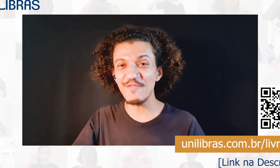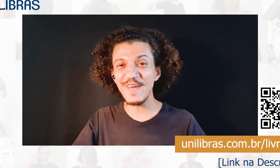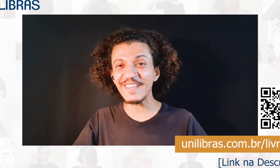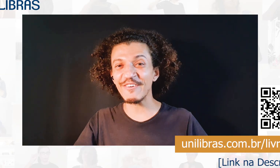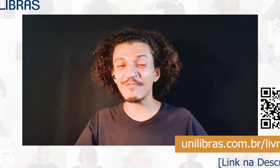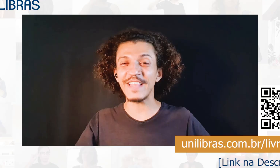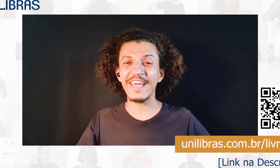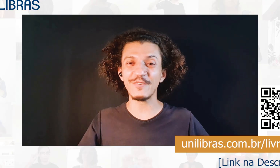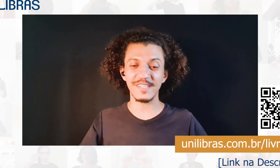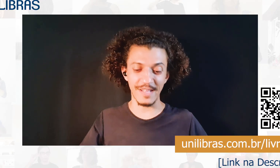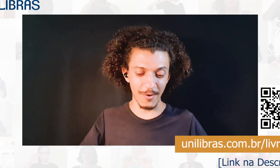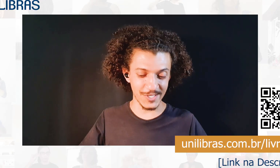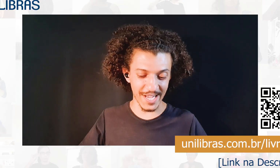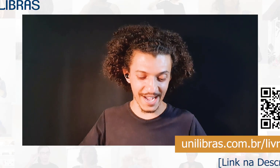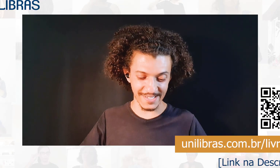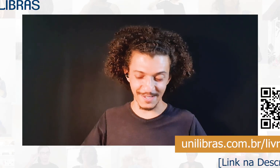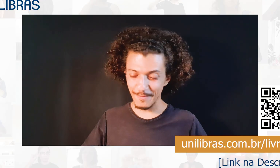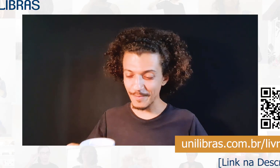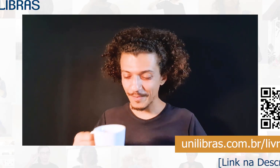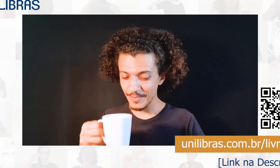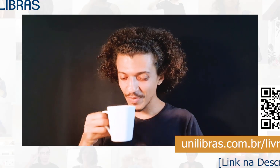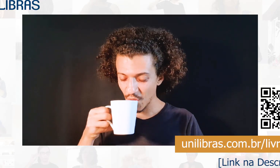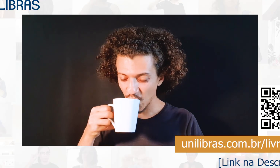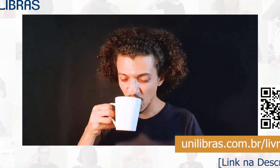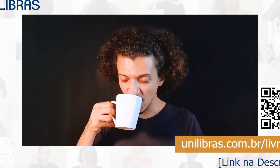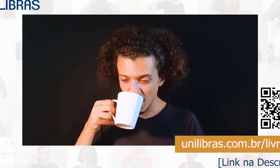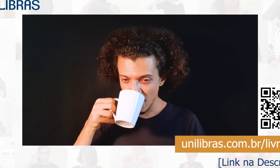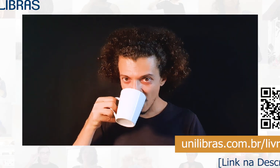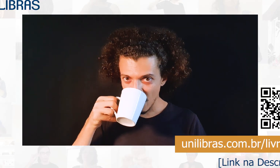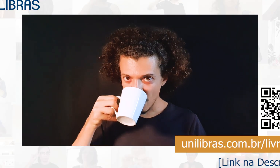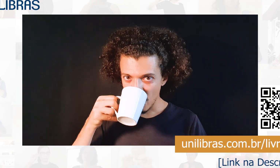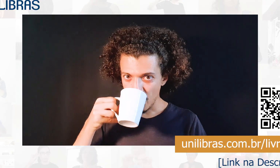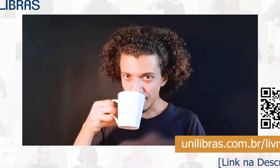tem movimento ou não tem no sinal de casa.